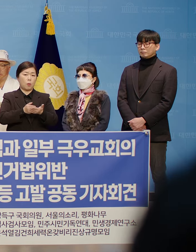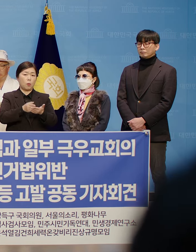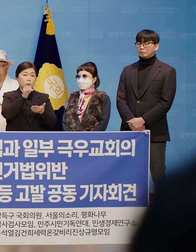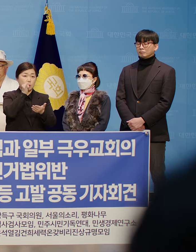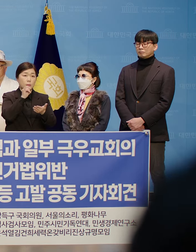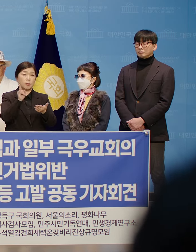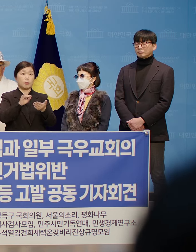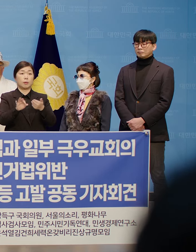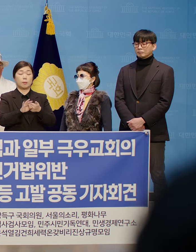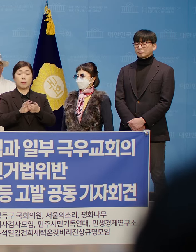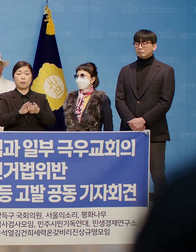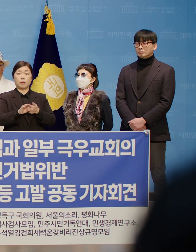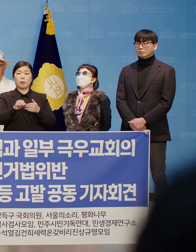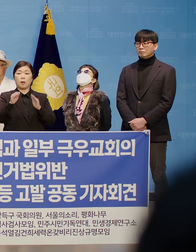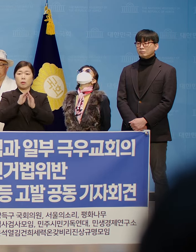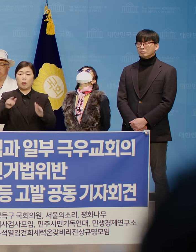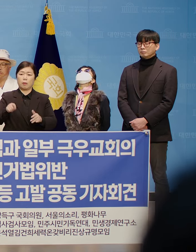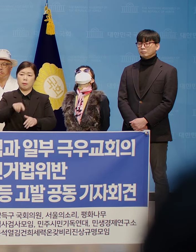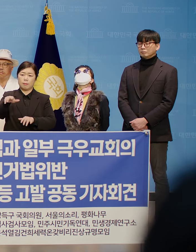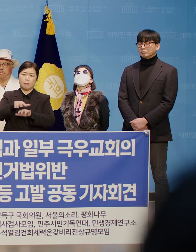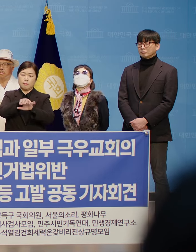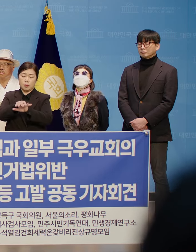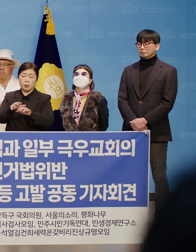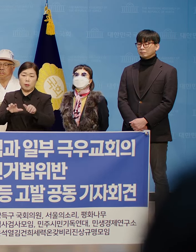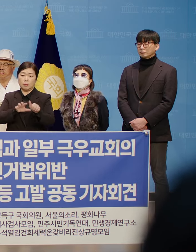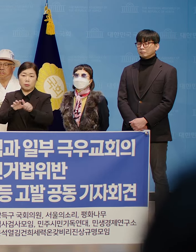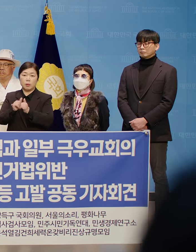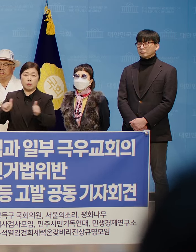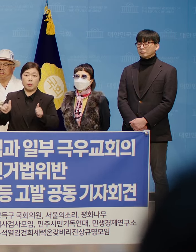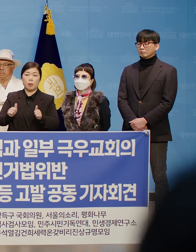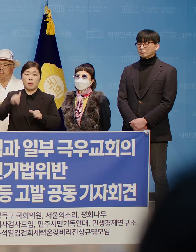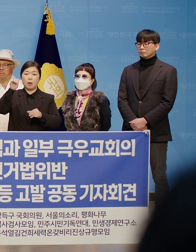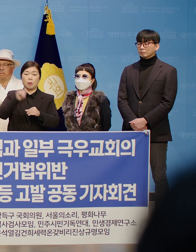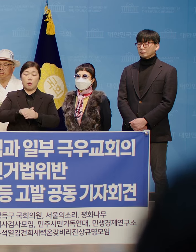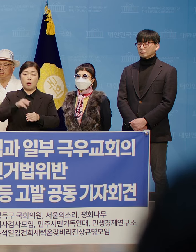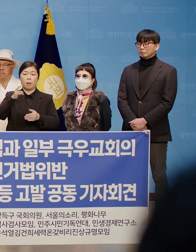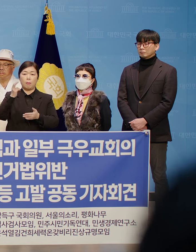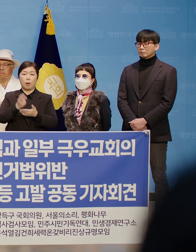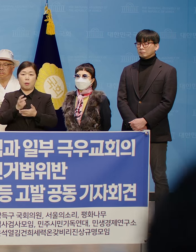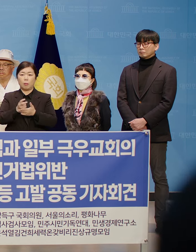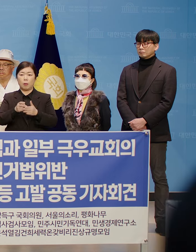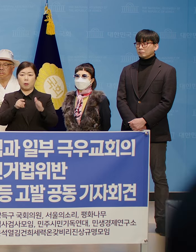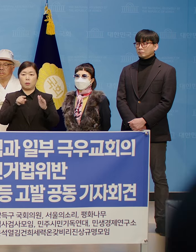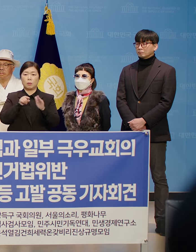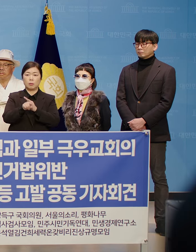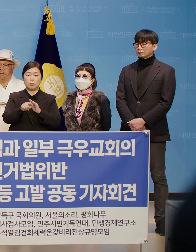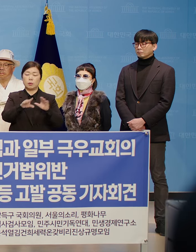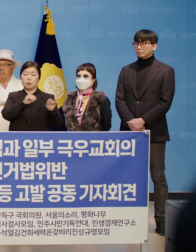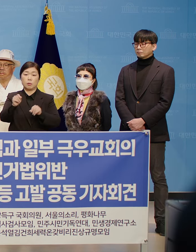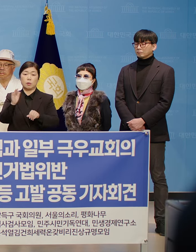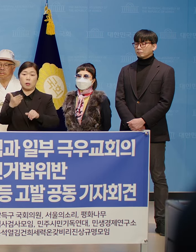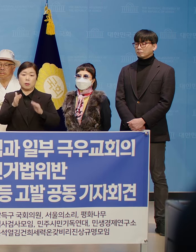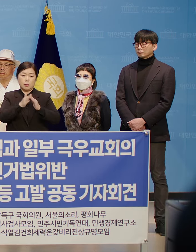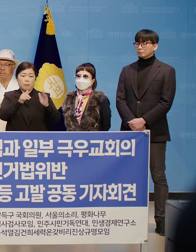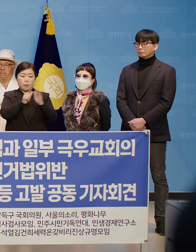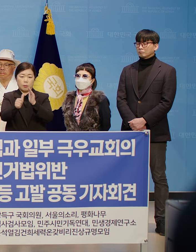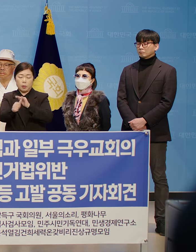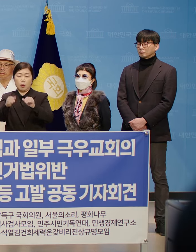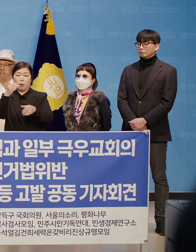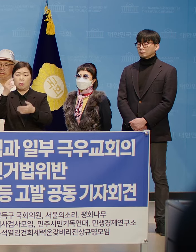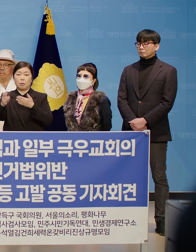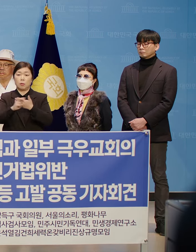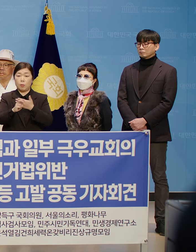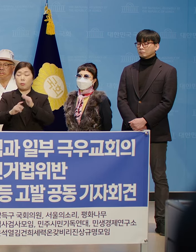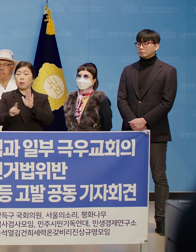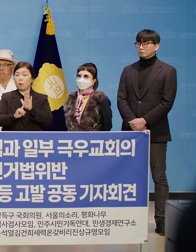보면 그 정광운 세력이 선거법상 금지되 있는 가가호 방문하면서 불법 선거 운동을 하고 민주당과 이재명 대표